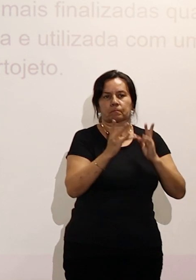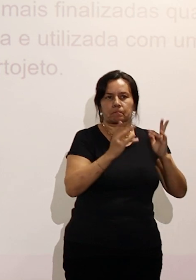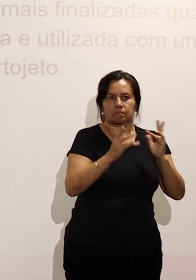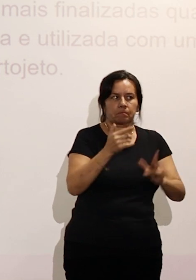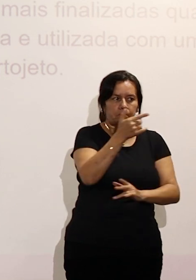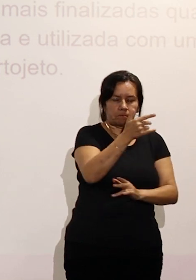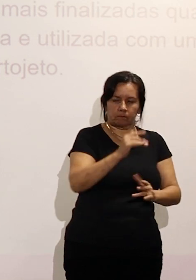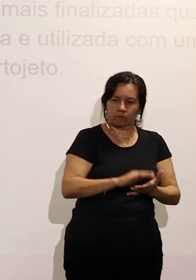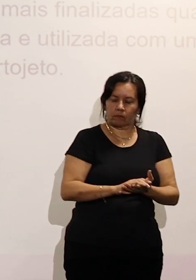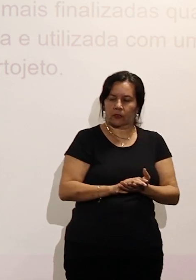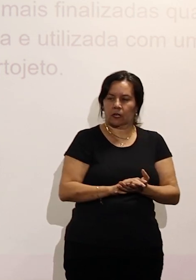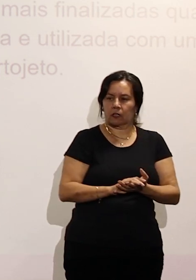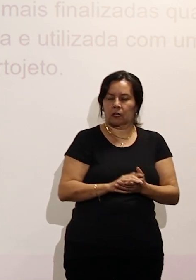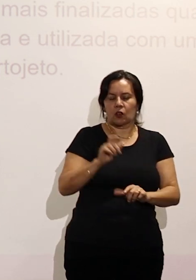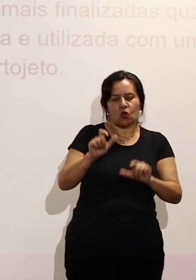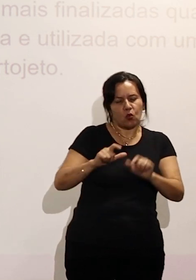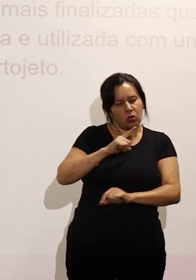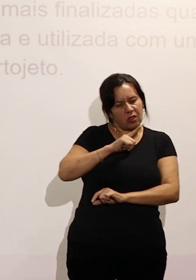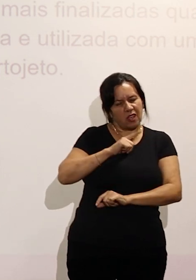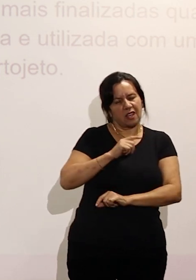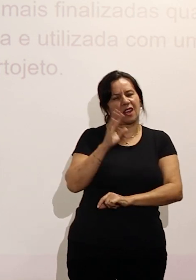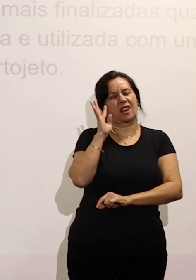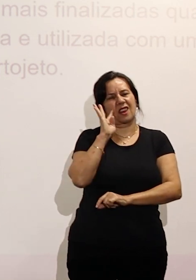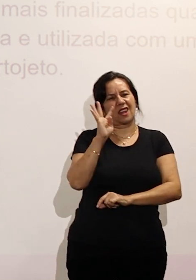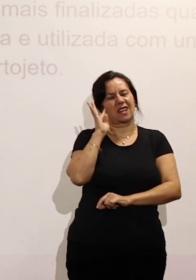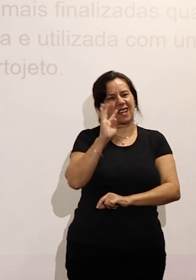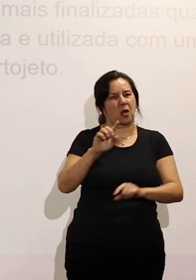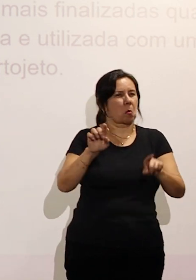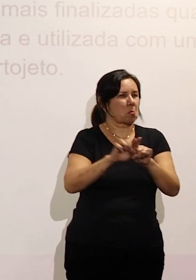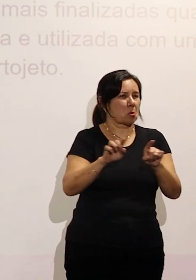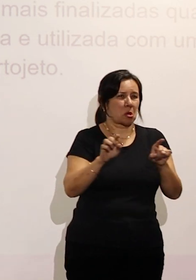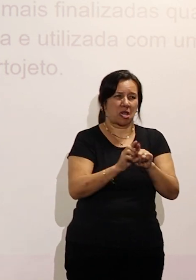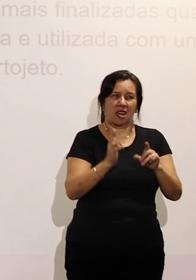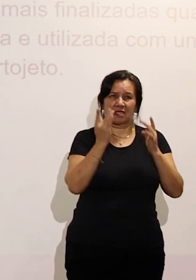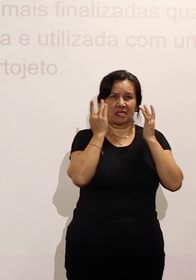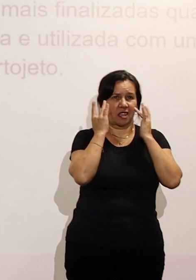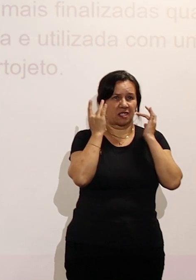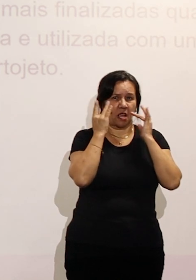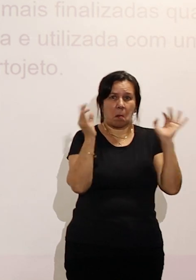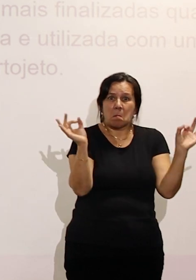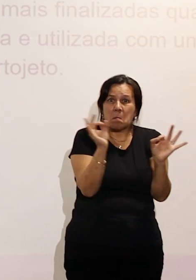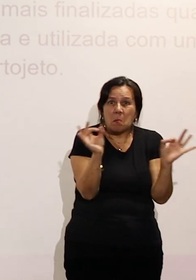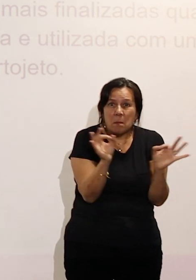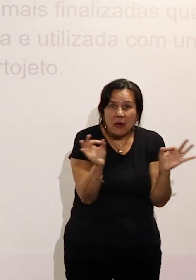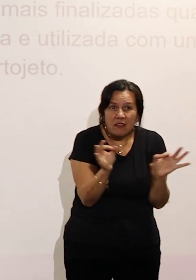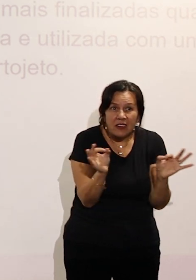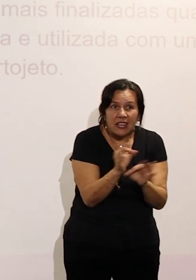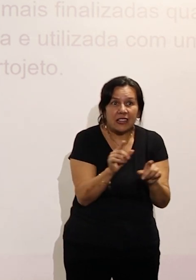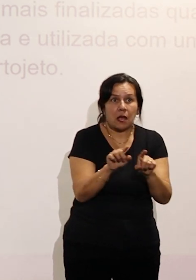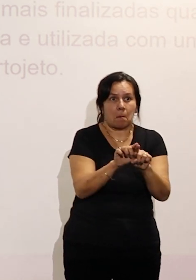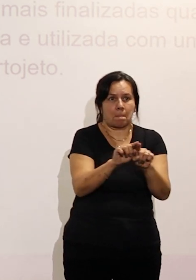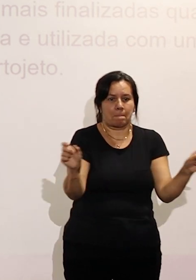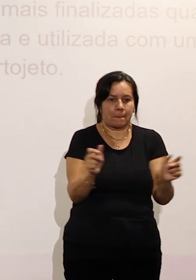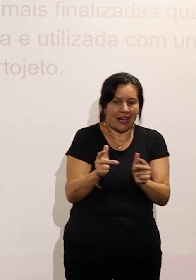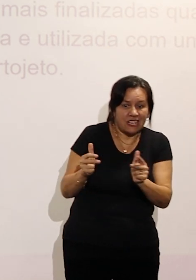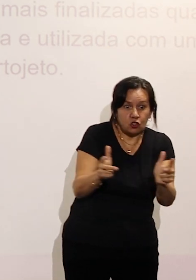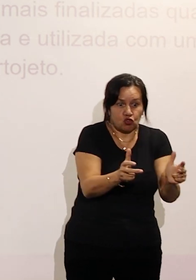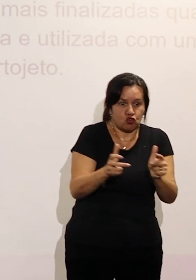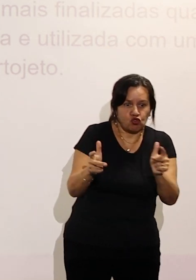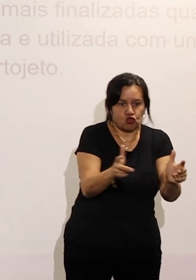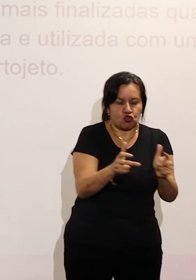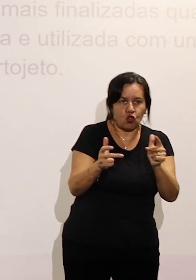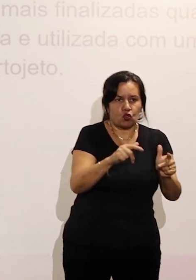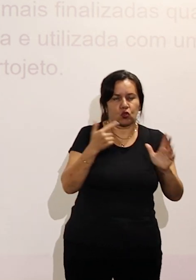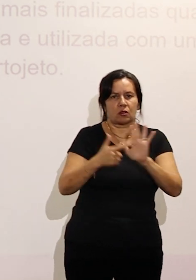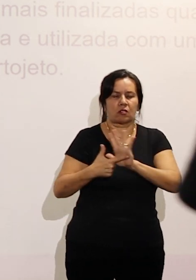esse artbook que eu tenho. E é muito legal porque as artes dele são maravilhosas. Só que você pega os jogos, principalmente os da época do